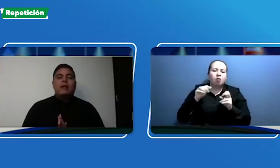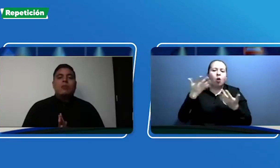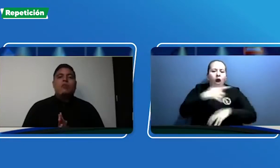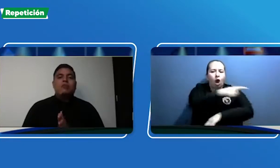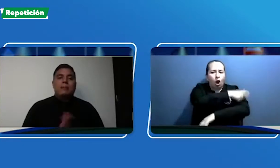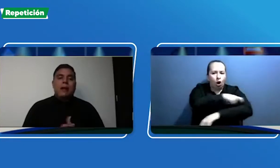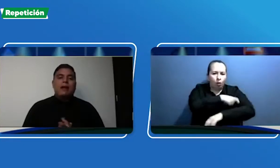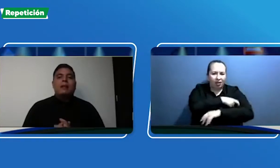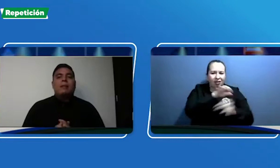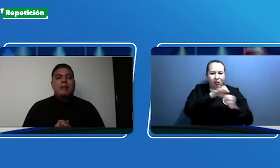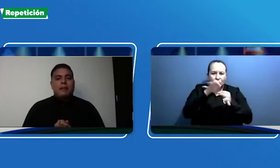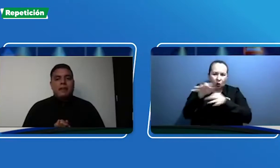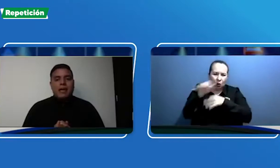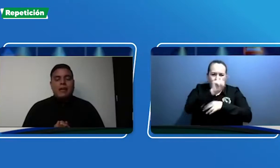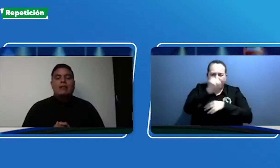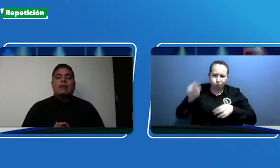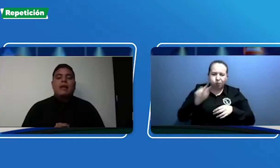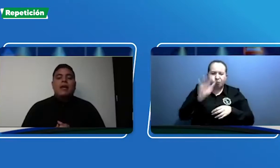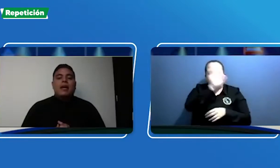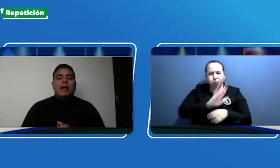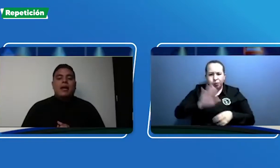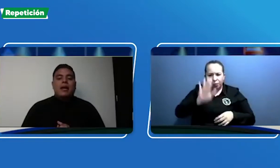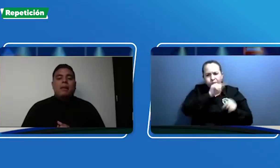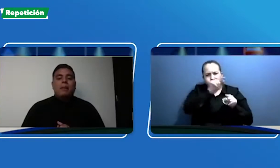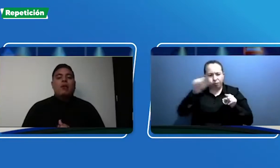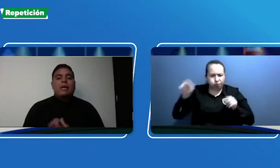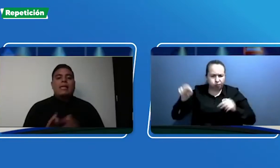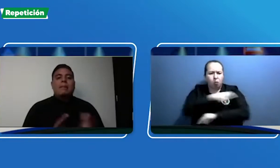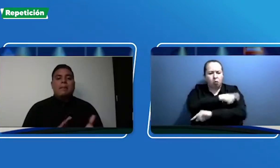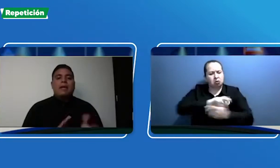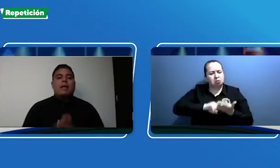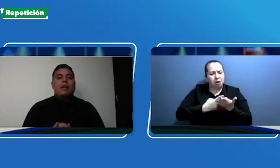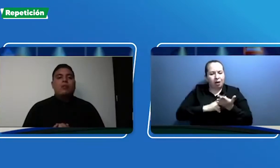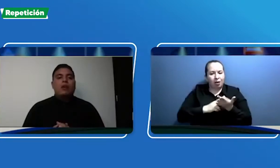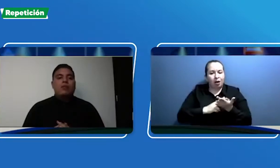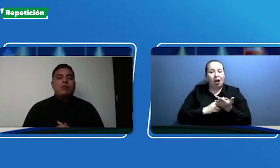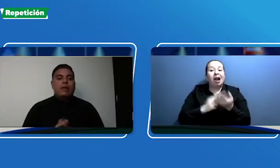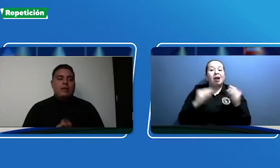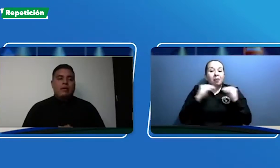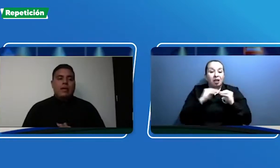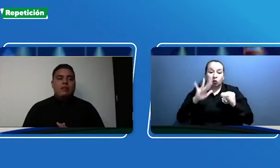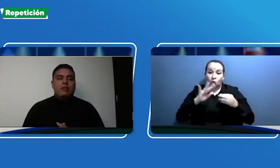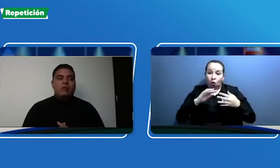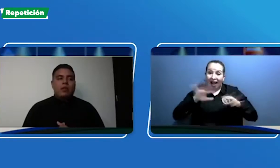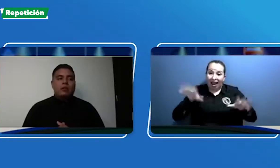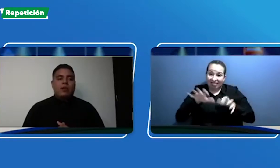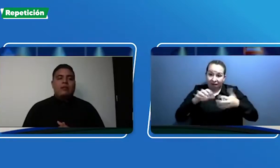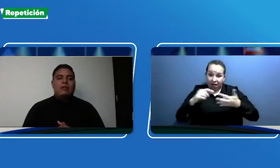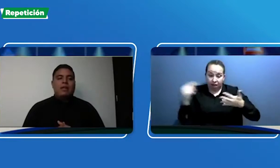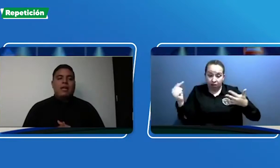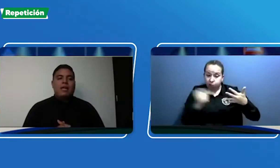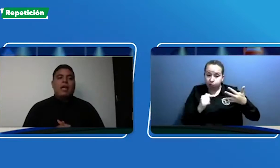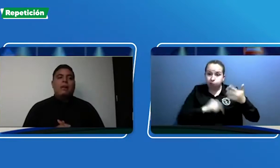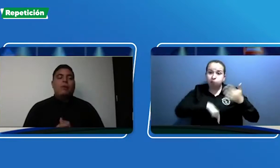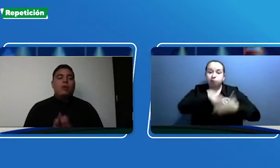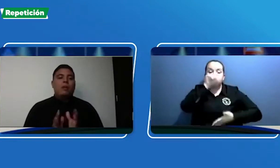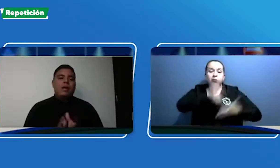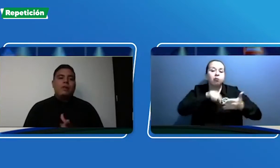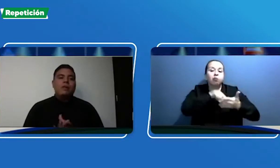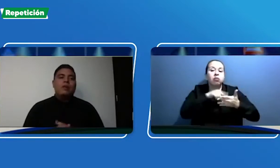municipales departamentales pero que también en una de sus actividades contractuales tenía